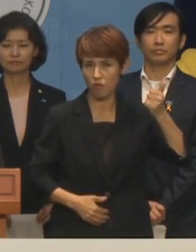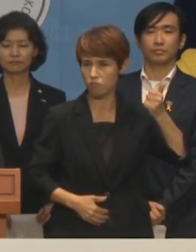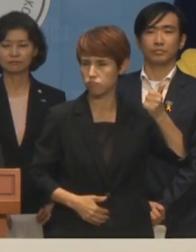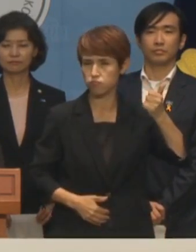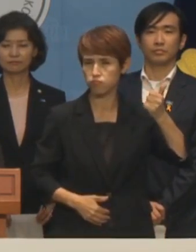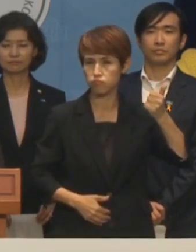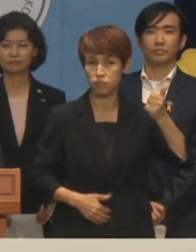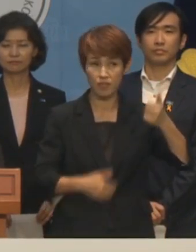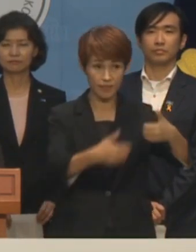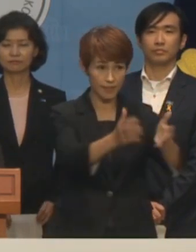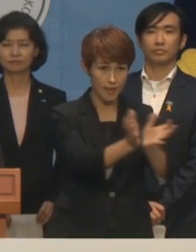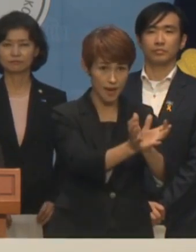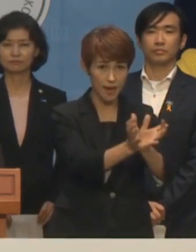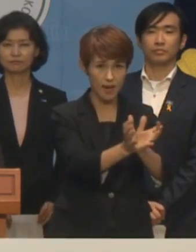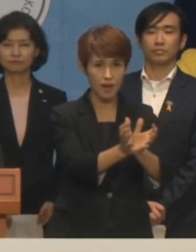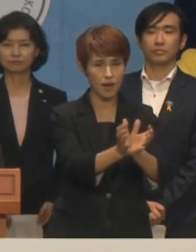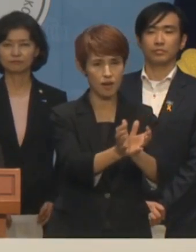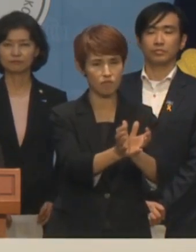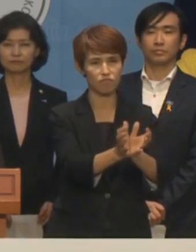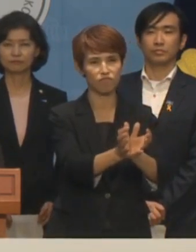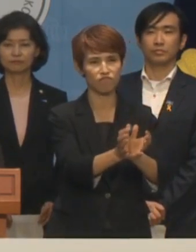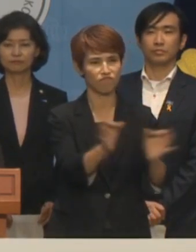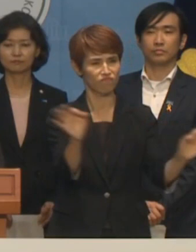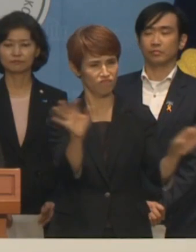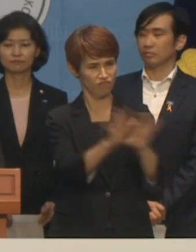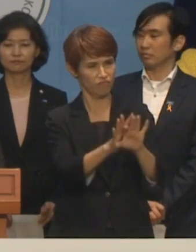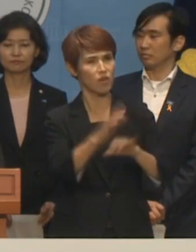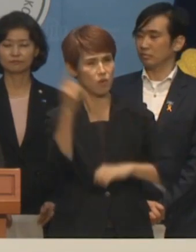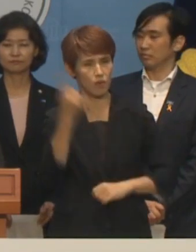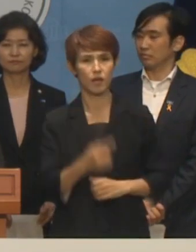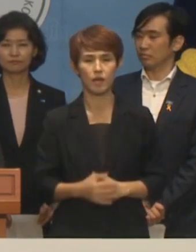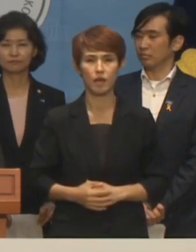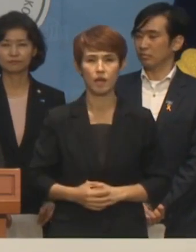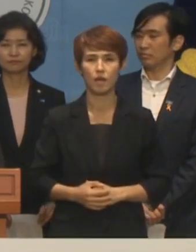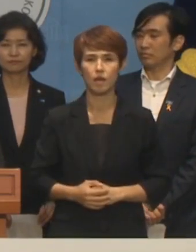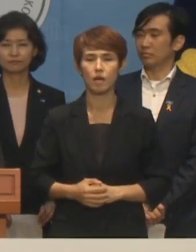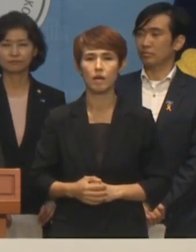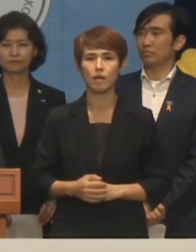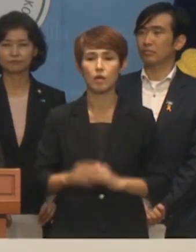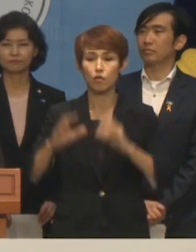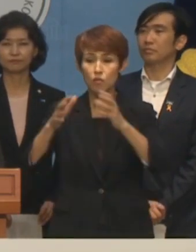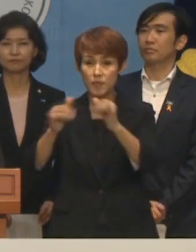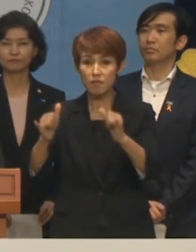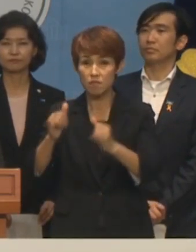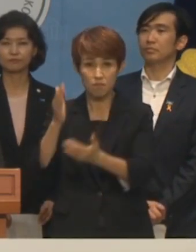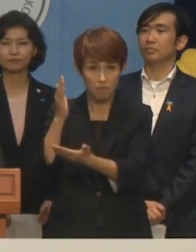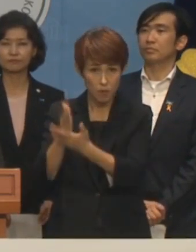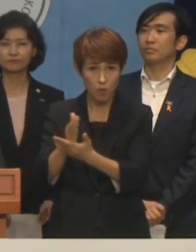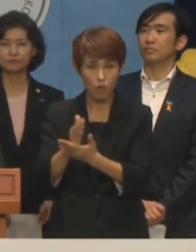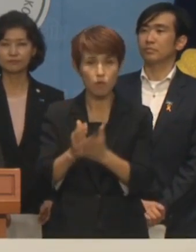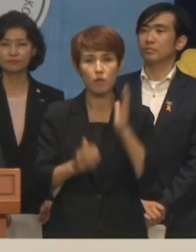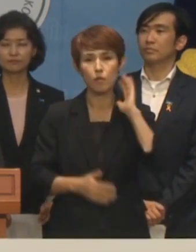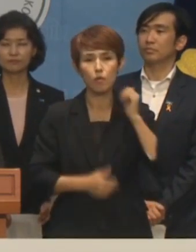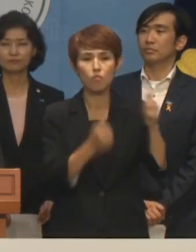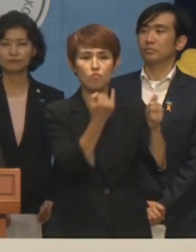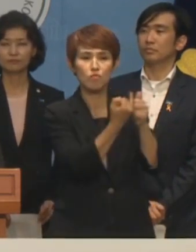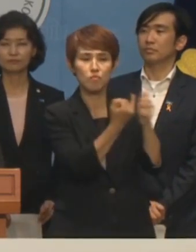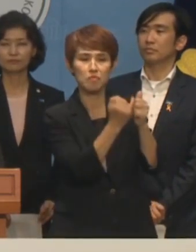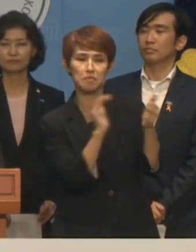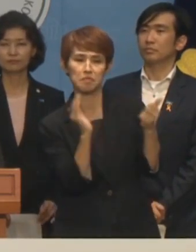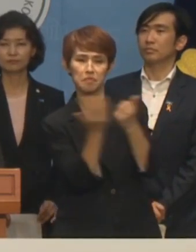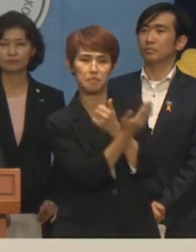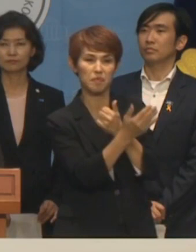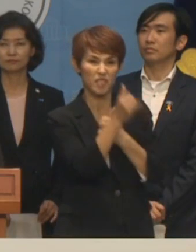거부하는 정당은 살아남을 방법이 없다. 국가와 국민이 아닌 대통령 부부의 호위무사로 전락한